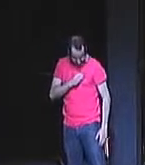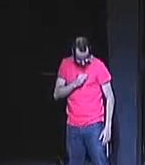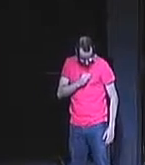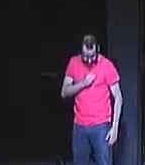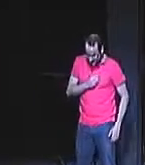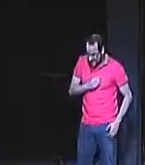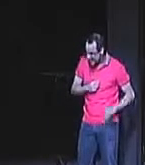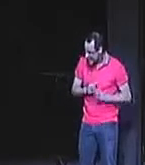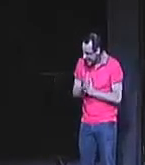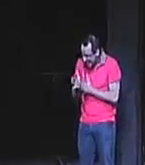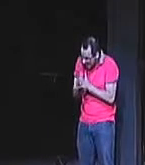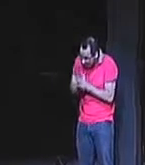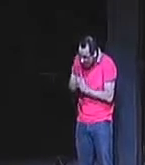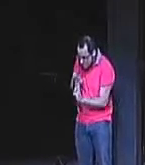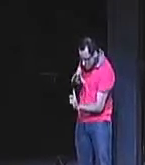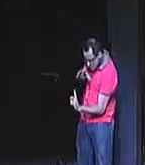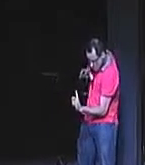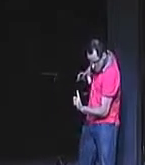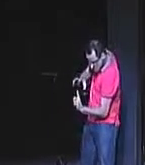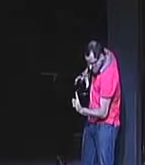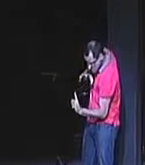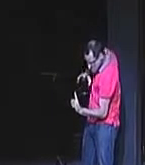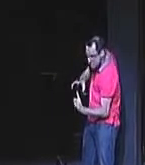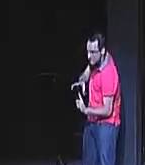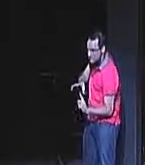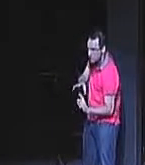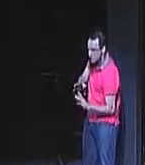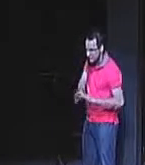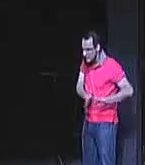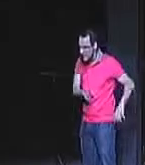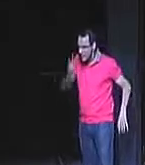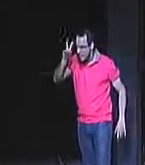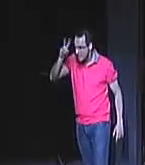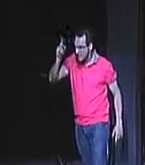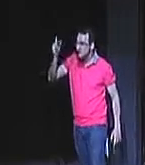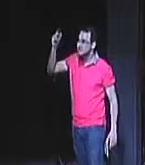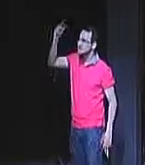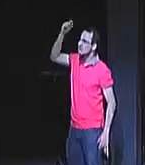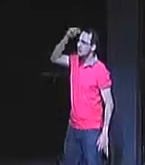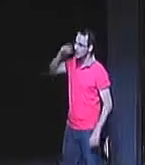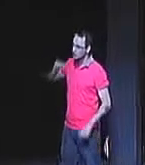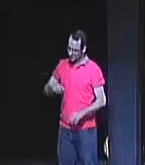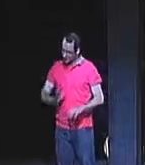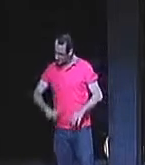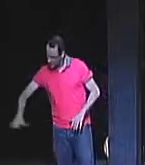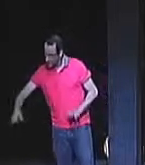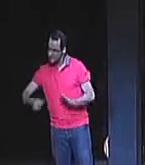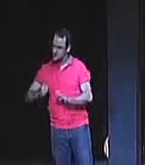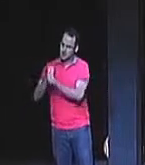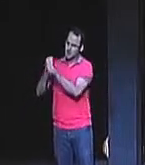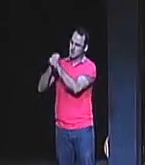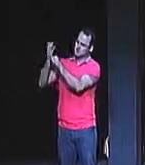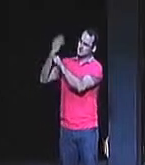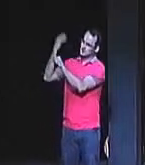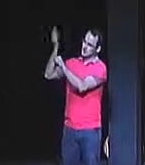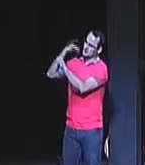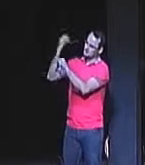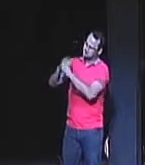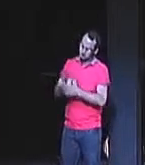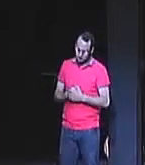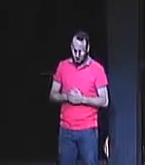direção a vida do crente como um todo e lembra uma apresentação que a gente teve aqui o mpf há uns anos atrás e nós